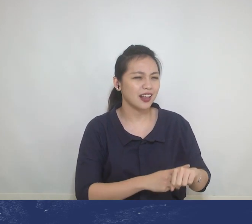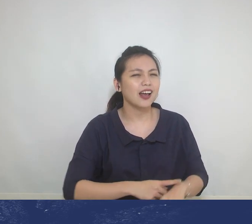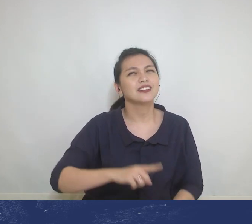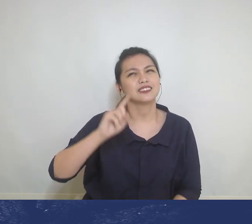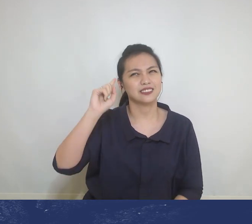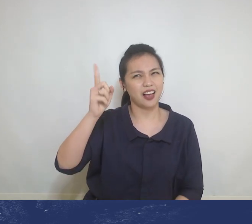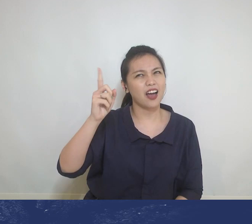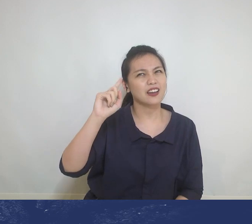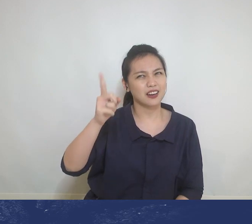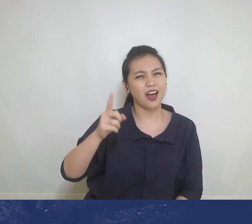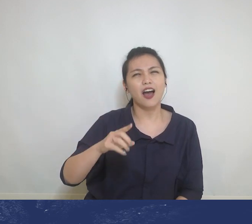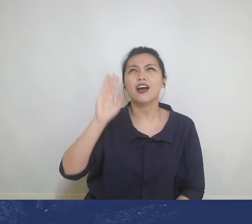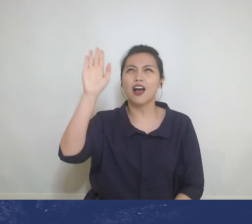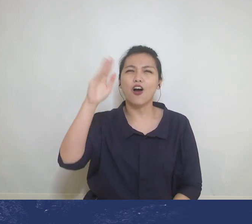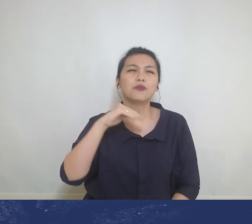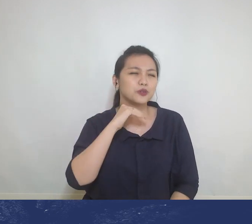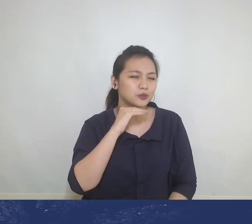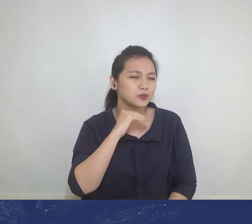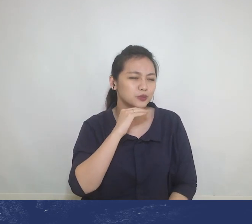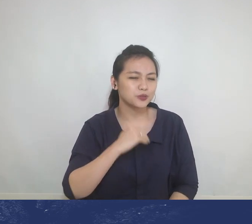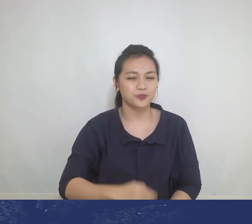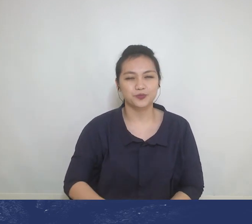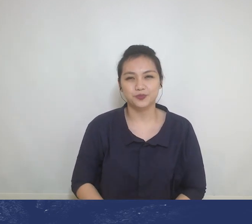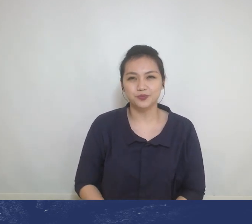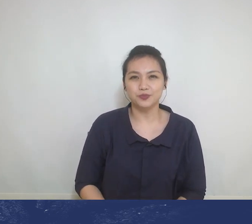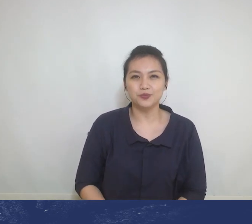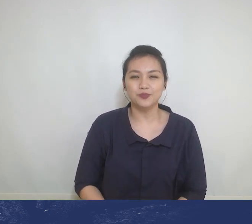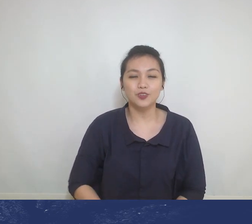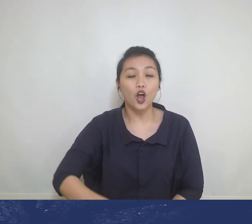di sana kau menanti